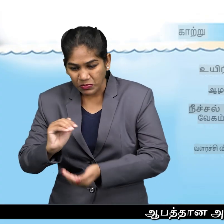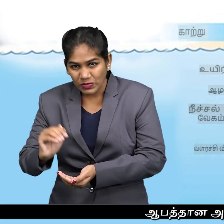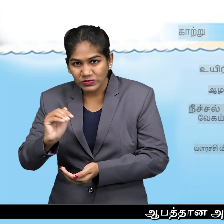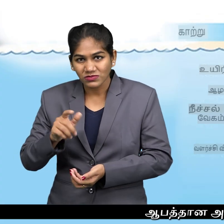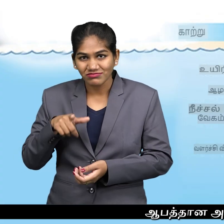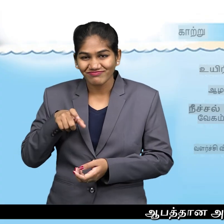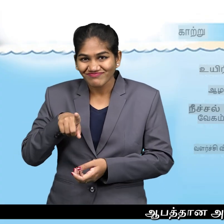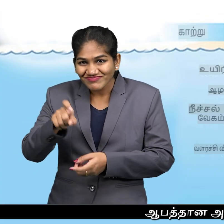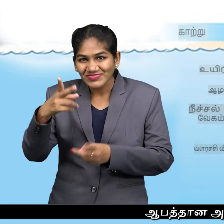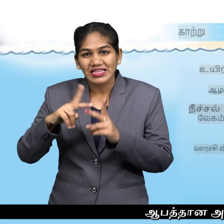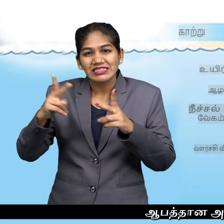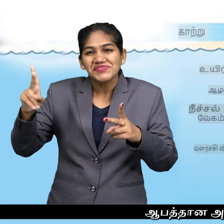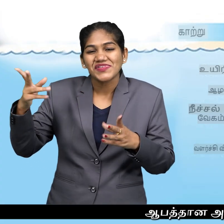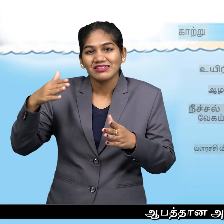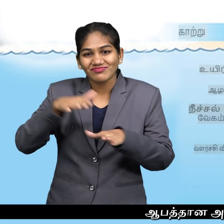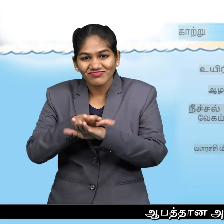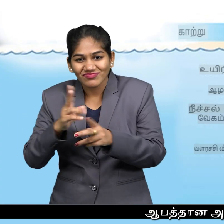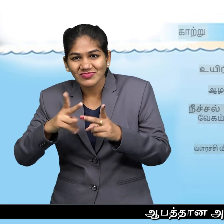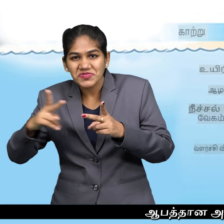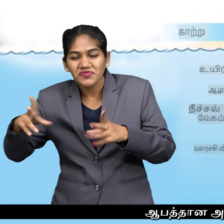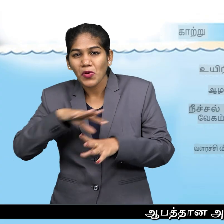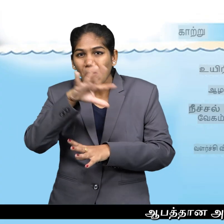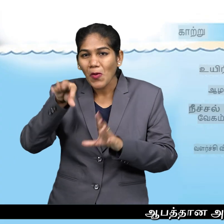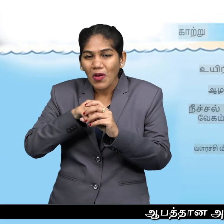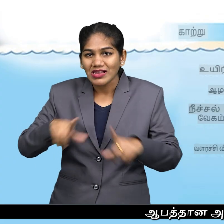ஆபத்தான அல்லது பல்வேறு விலங்குகள்